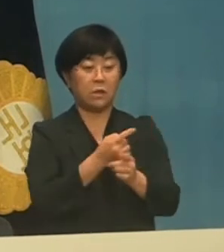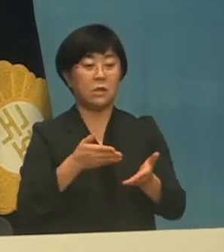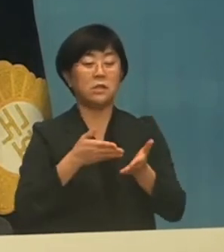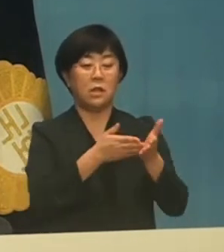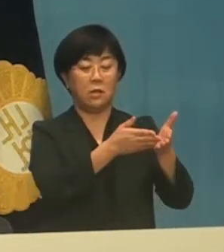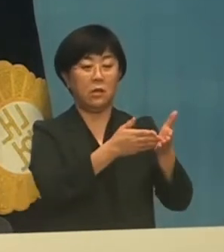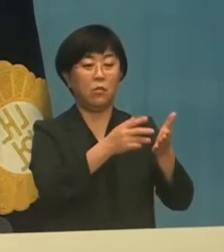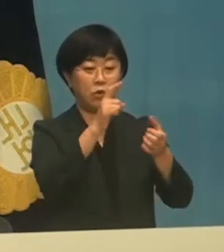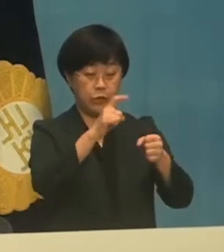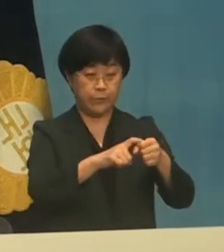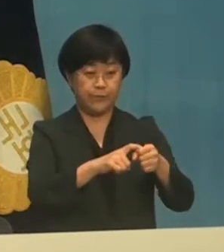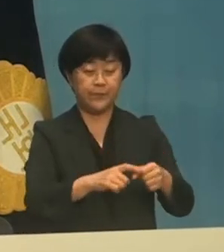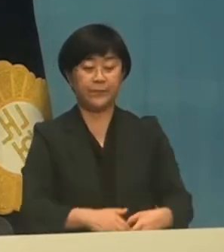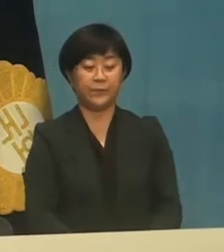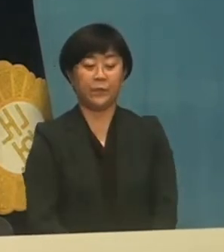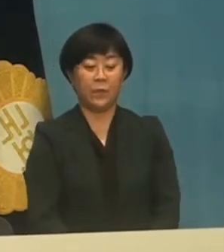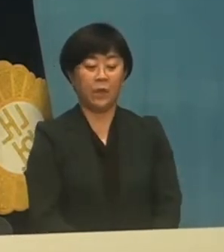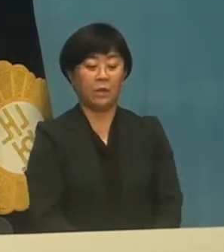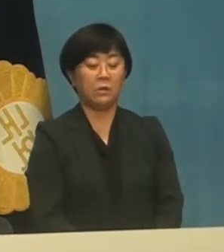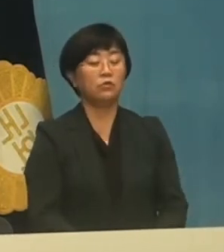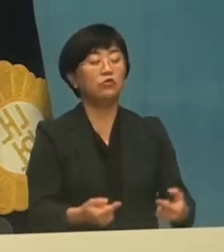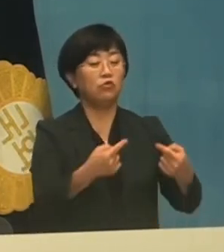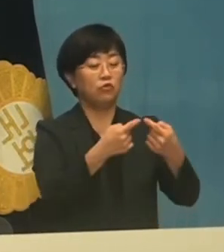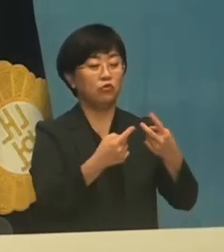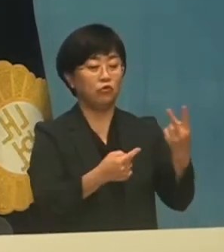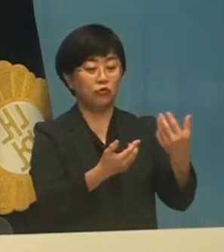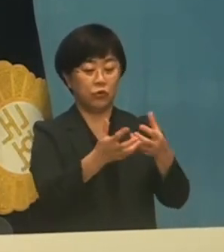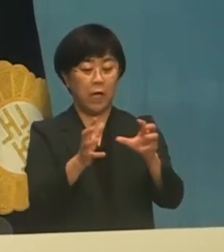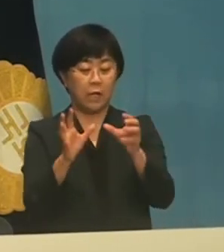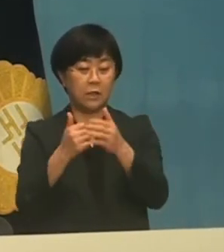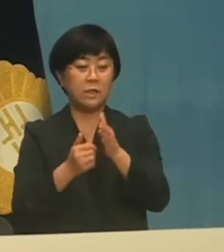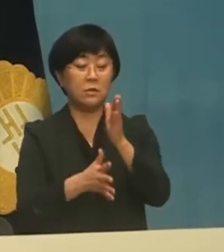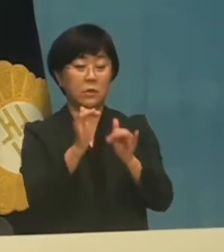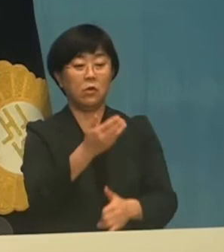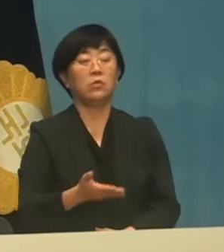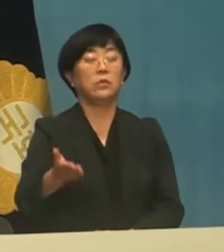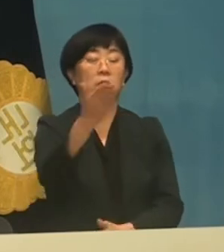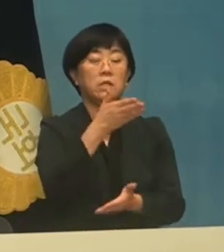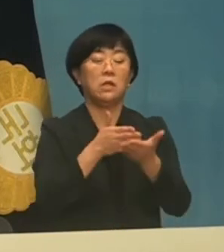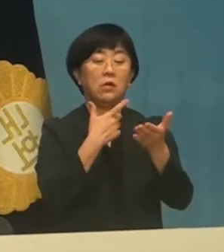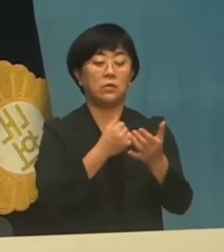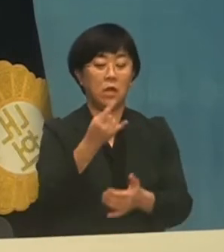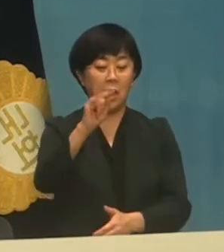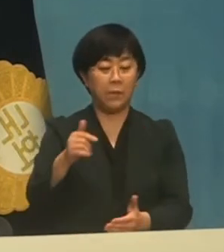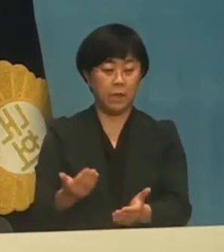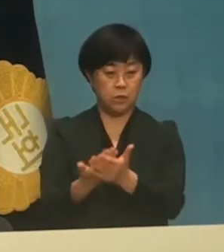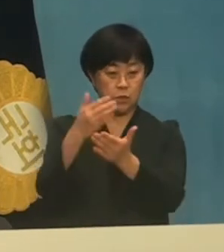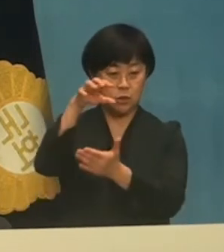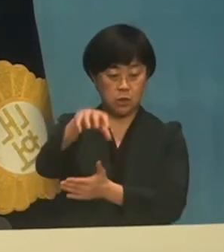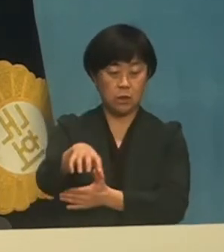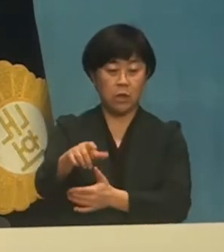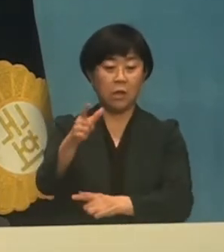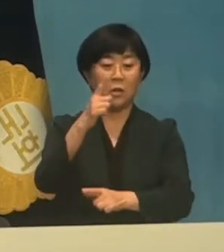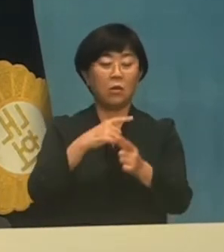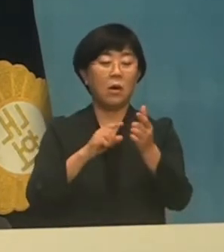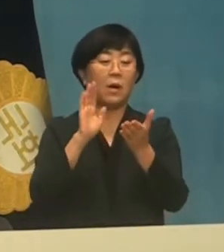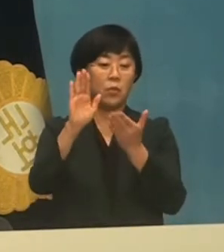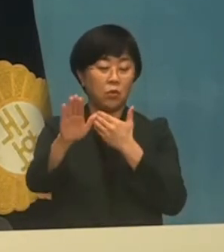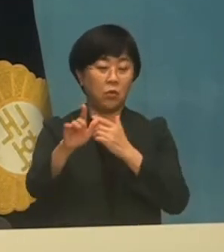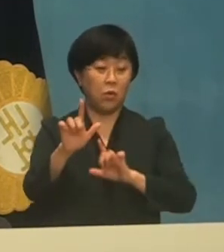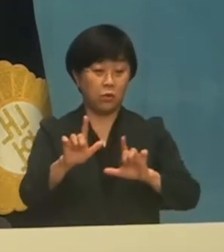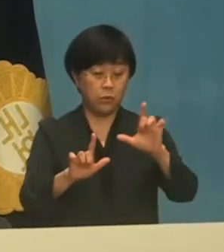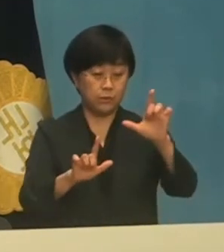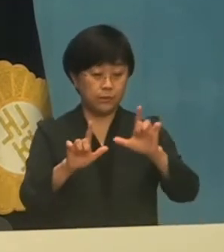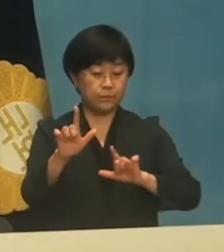취지입니다. 녹색당은 정의당과 함께 시민 여러분께 제안드립니다. 이제 핵발전소 지역에 더 이상 어떤